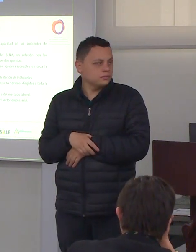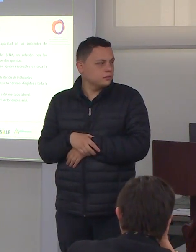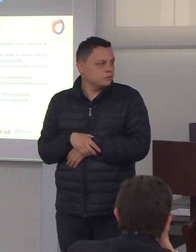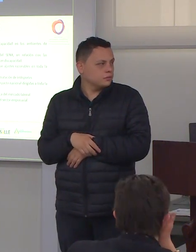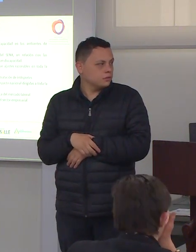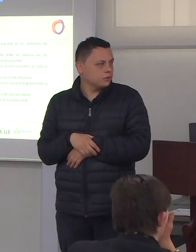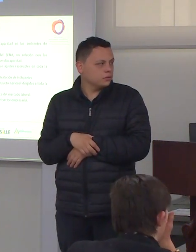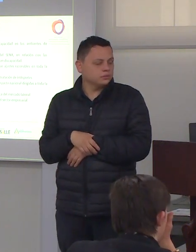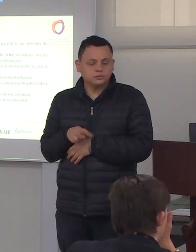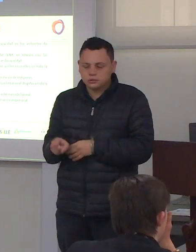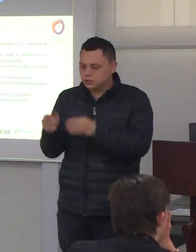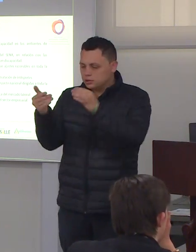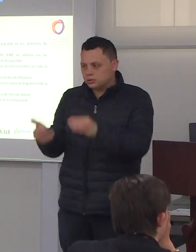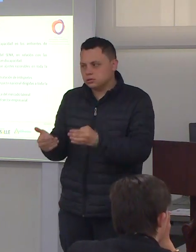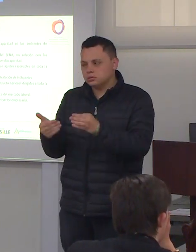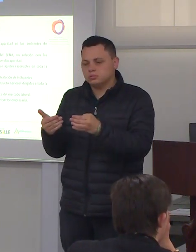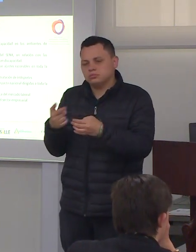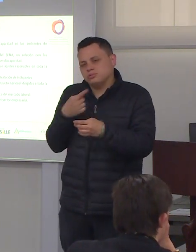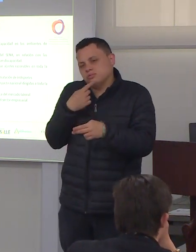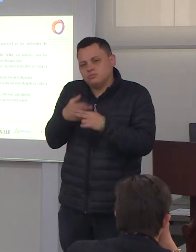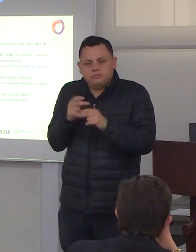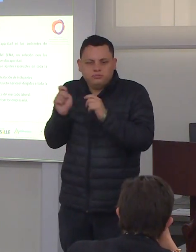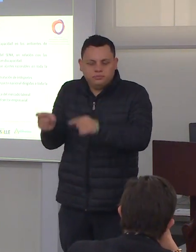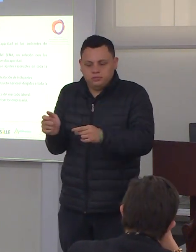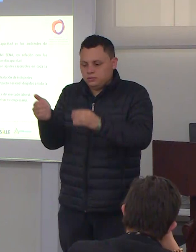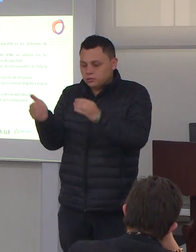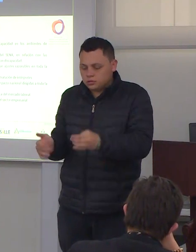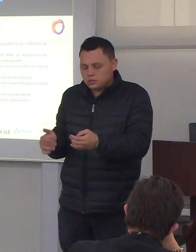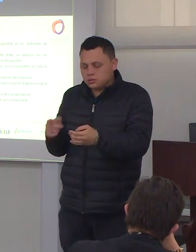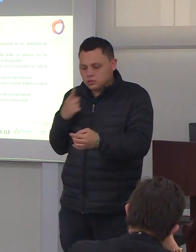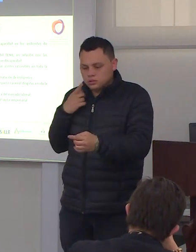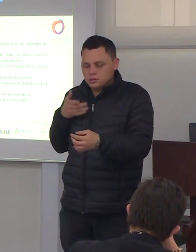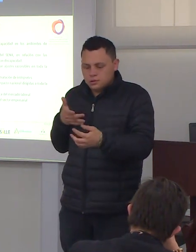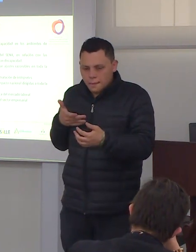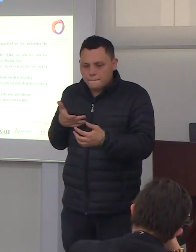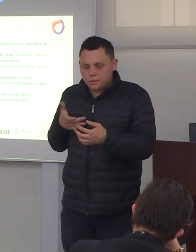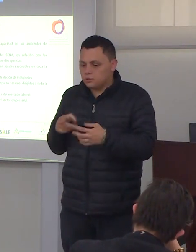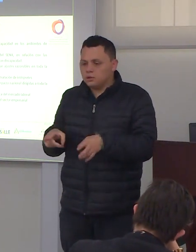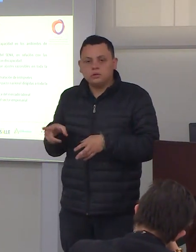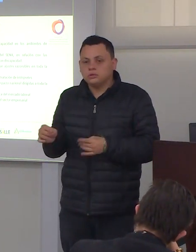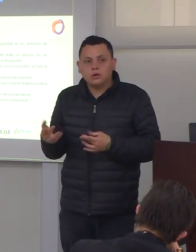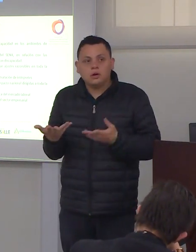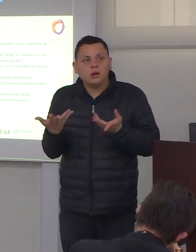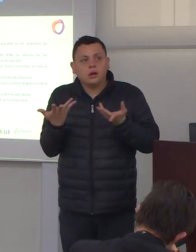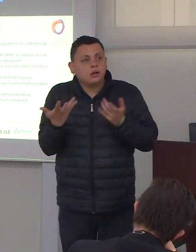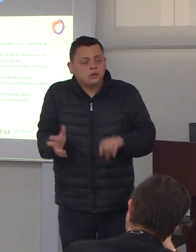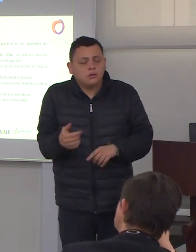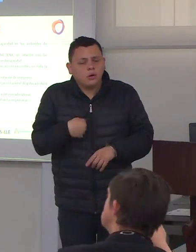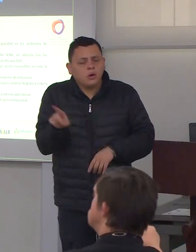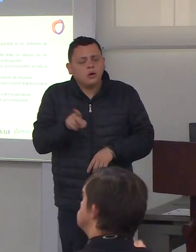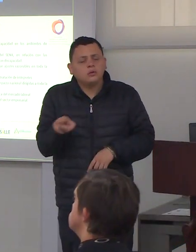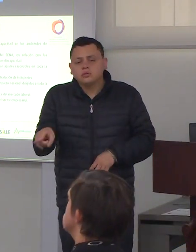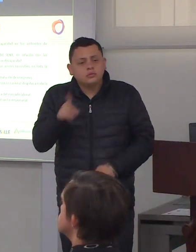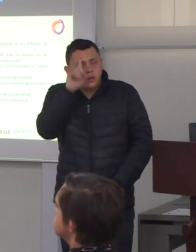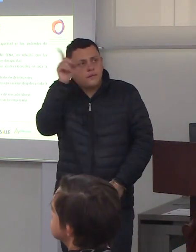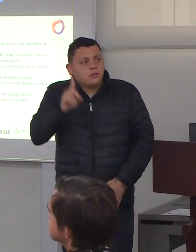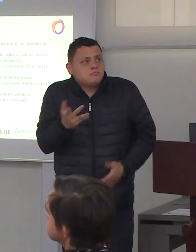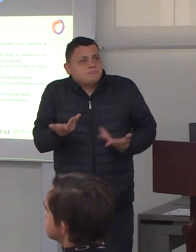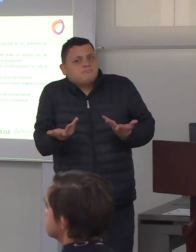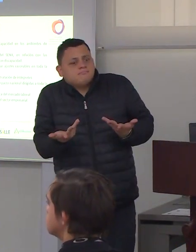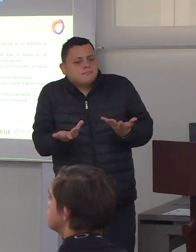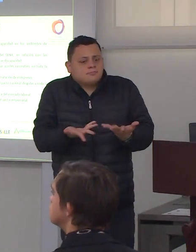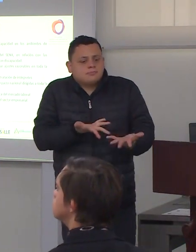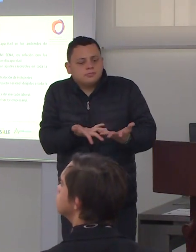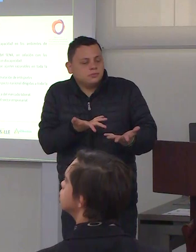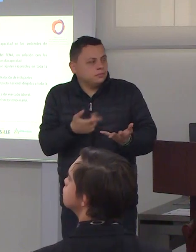como que la mayor barrera, por llamarlo de alguna manera, pero a veces no era ni porque no quisieran, era que no sabían. Entonces, a la hora que no saben, además